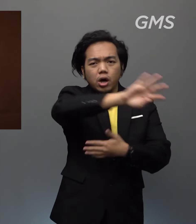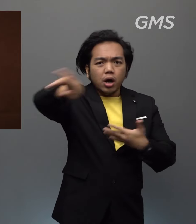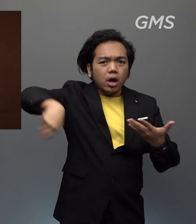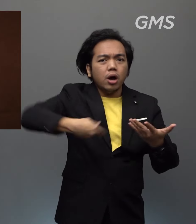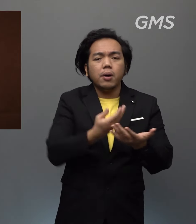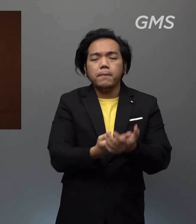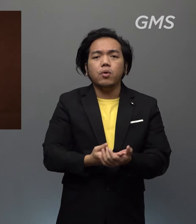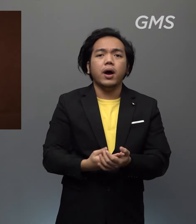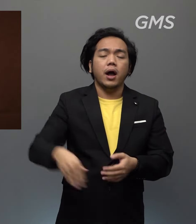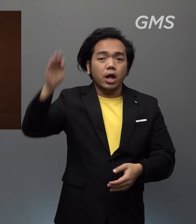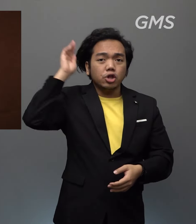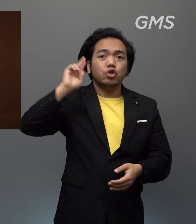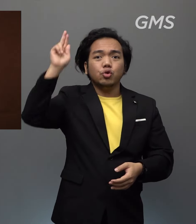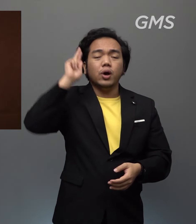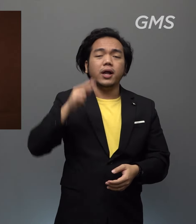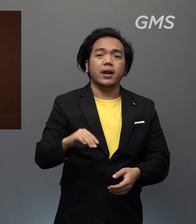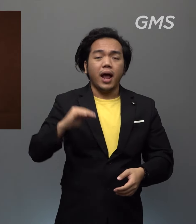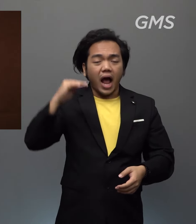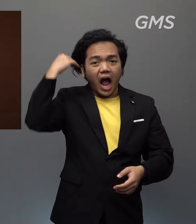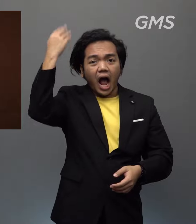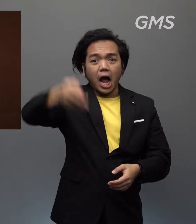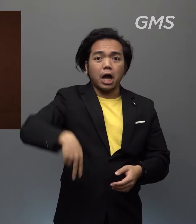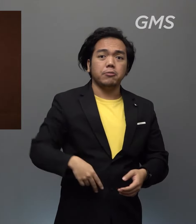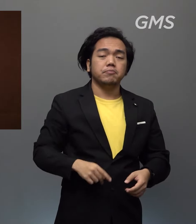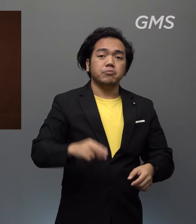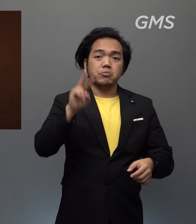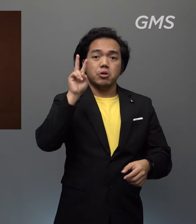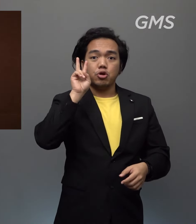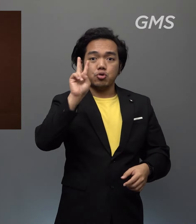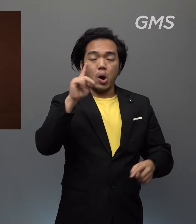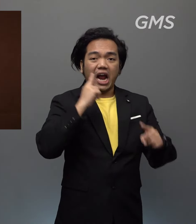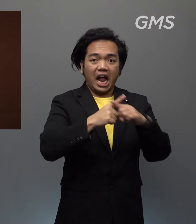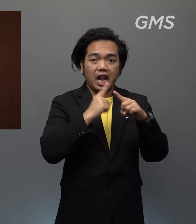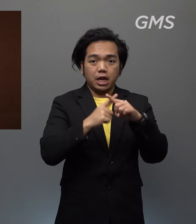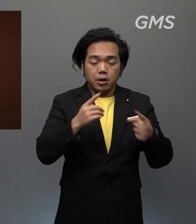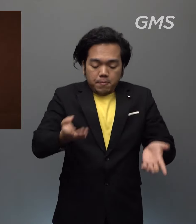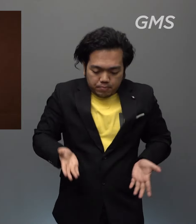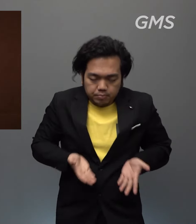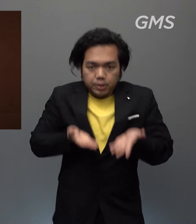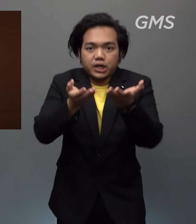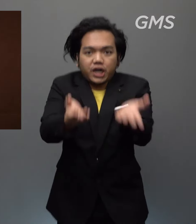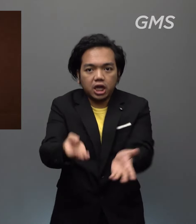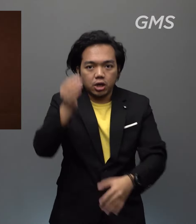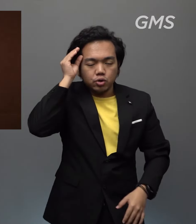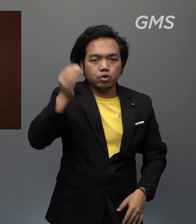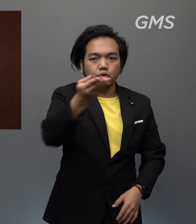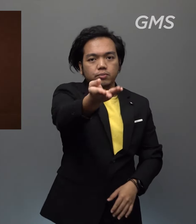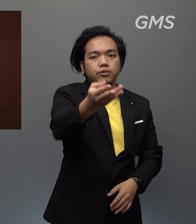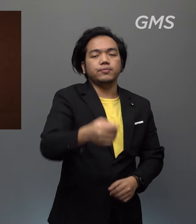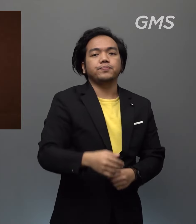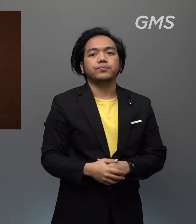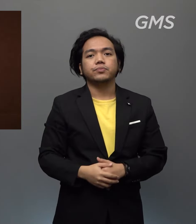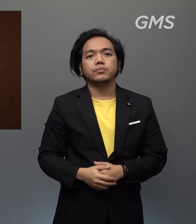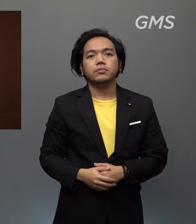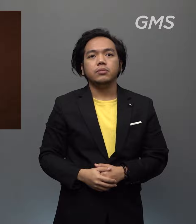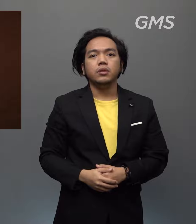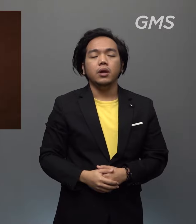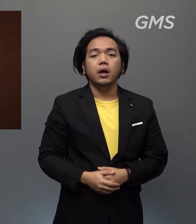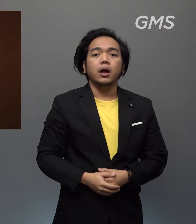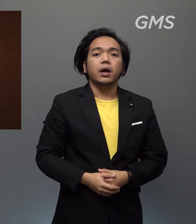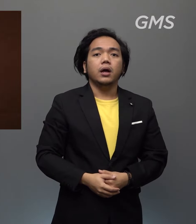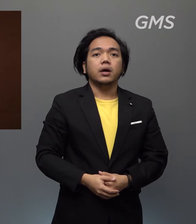waktunya di mana hari ini engkau akan satu waktu nanti engkau akan memberikan pertolongan bagi lebih banyak orang karena